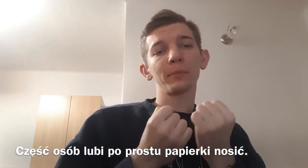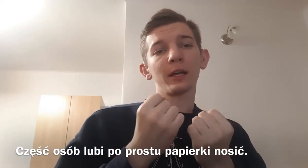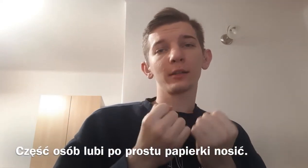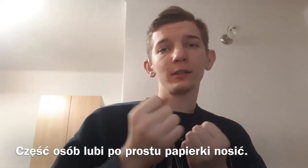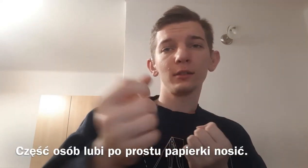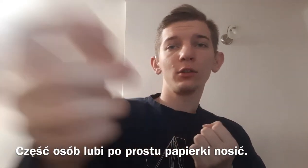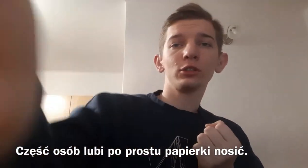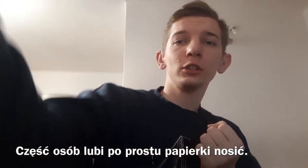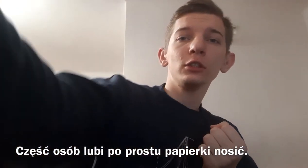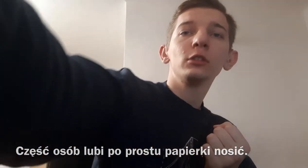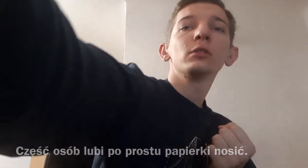papierki nosić.